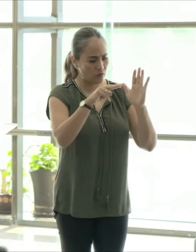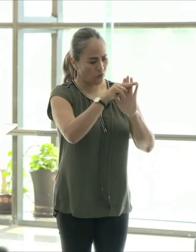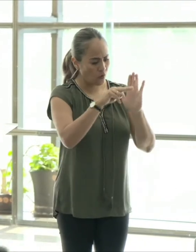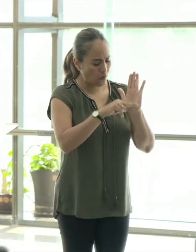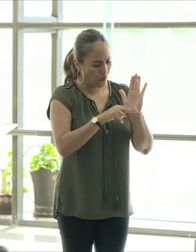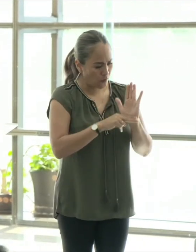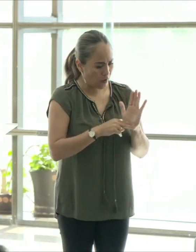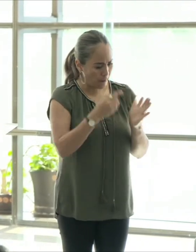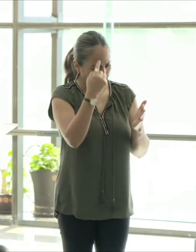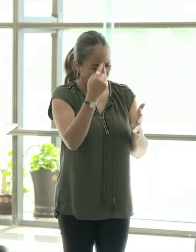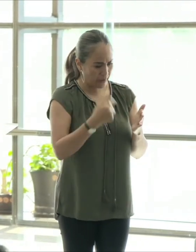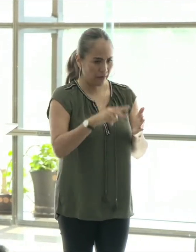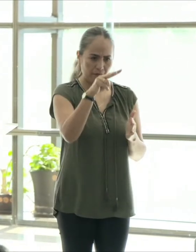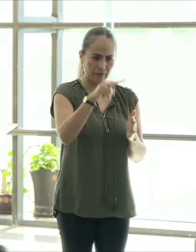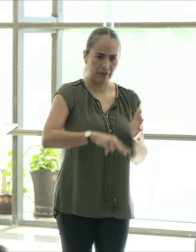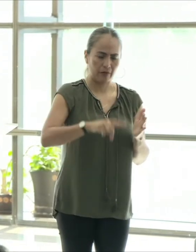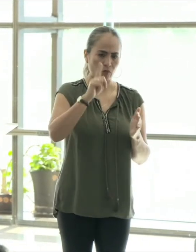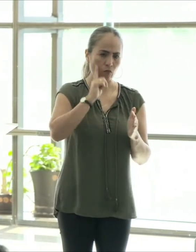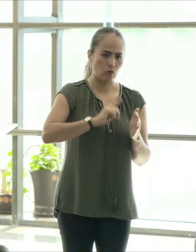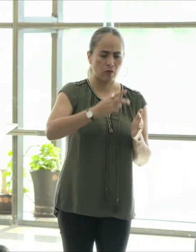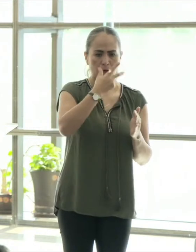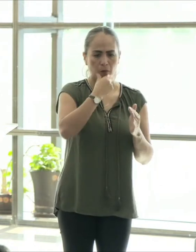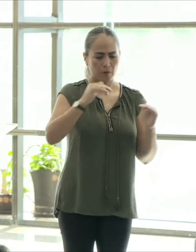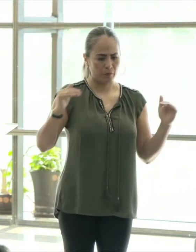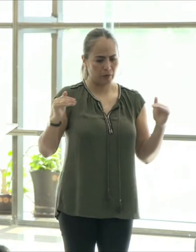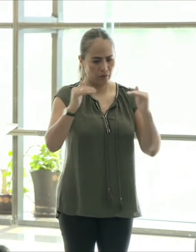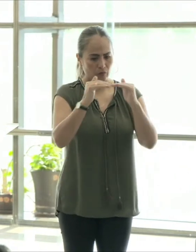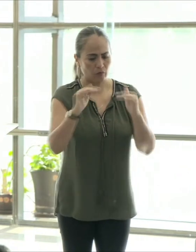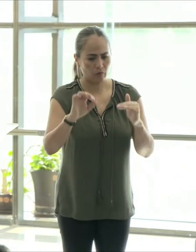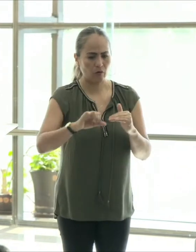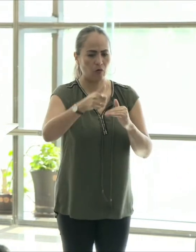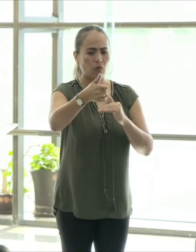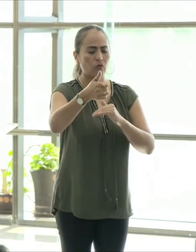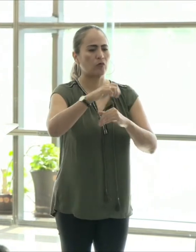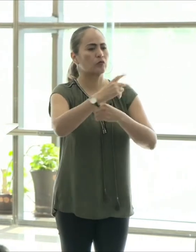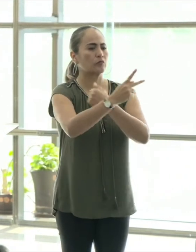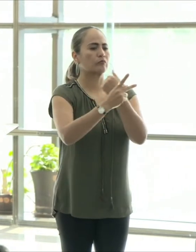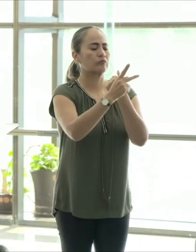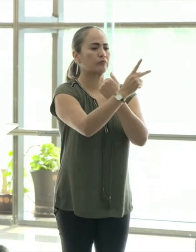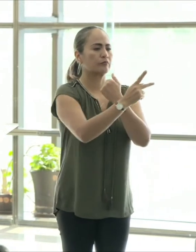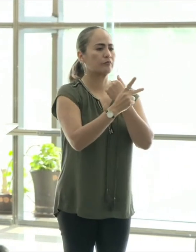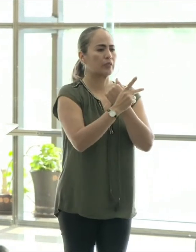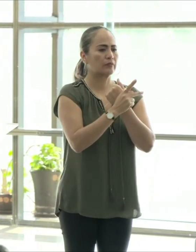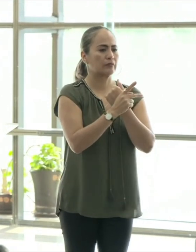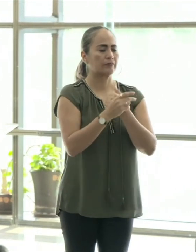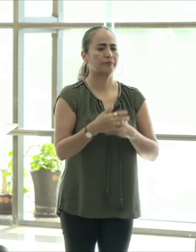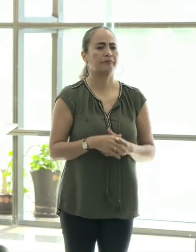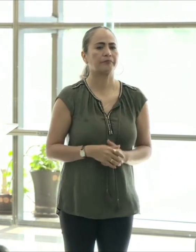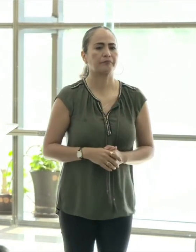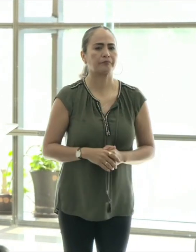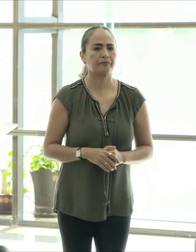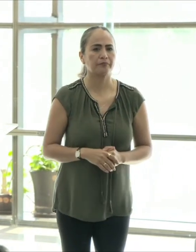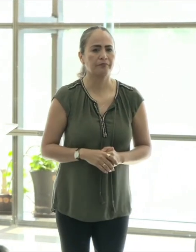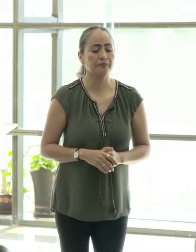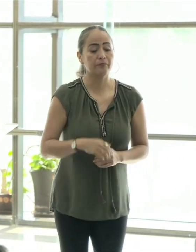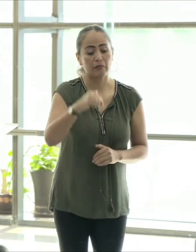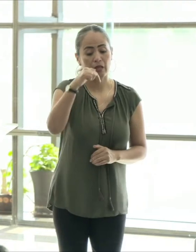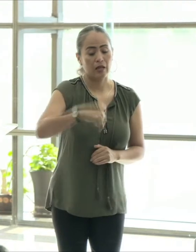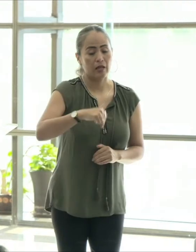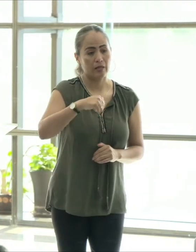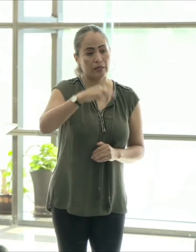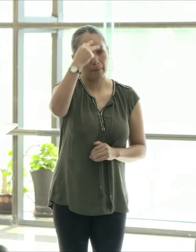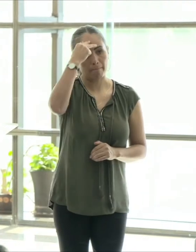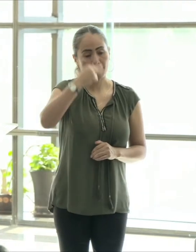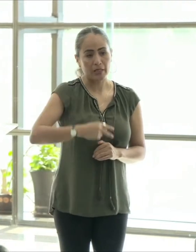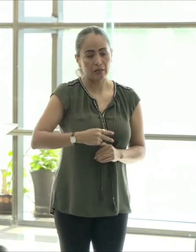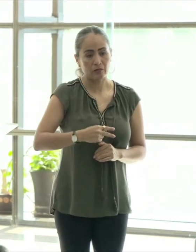propiciar la igualdad de género en el marco laboral en otros países es así que que creo que se ASUME que la realidad mexicana no